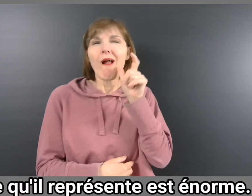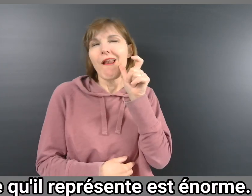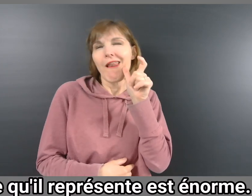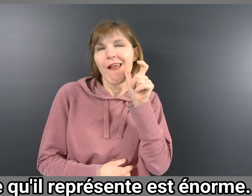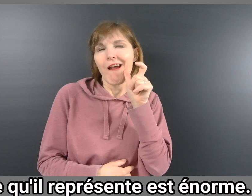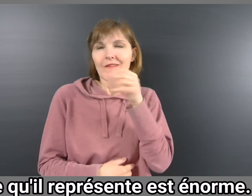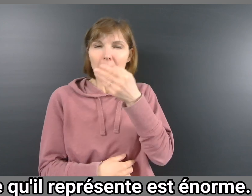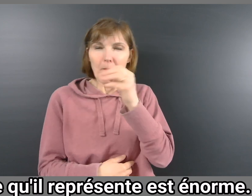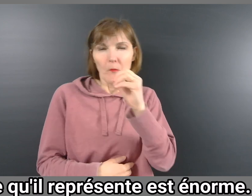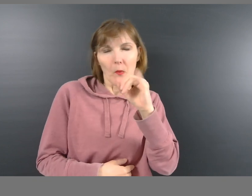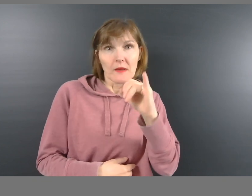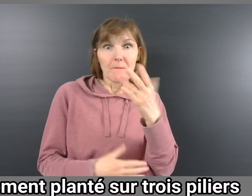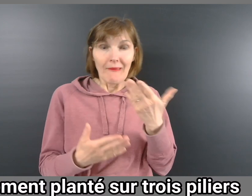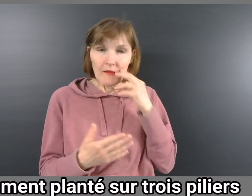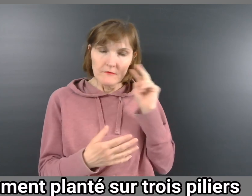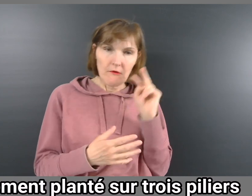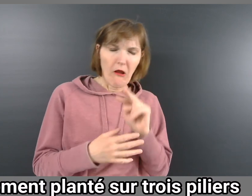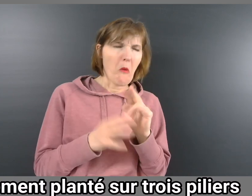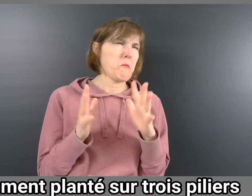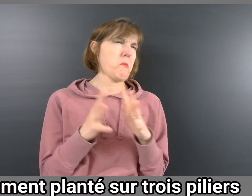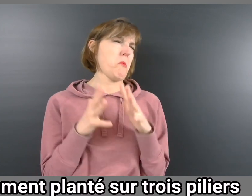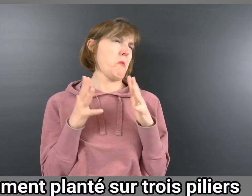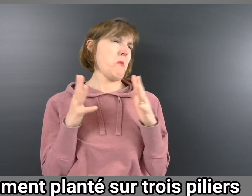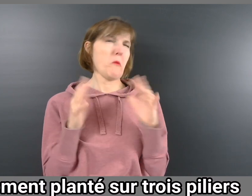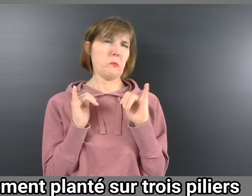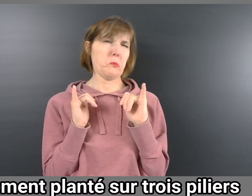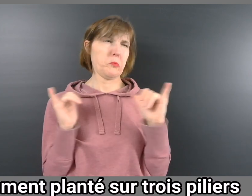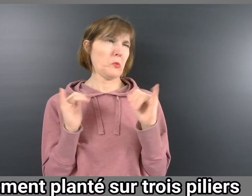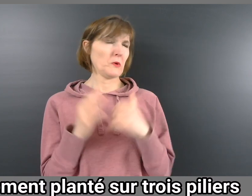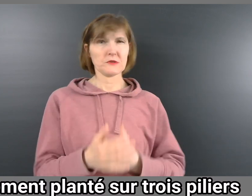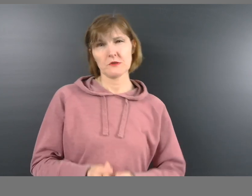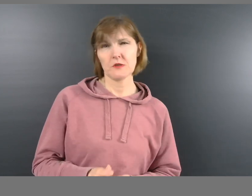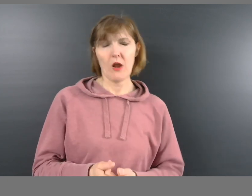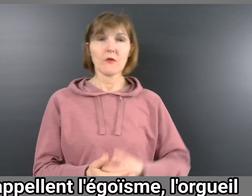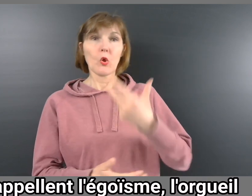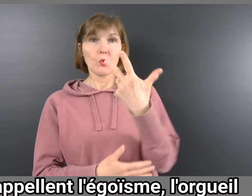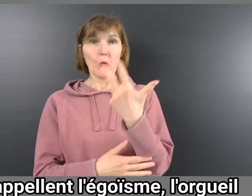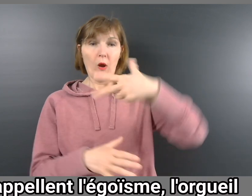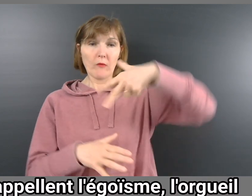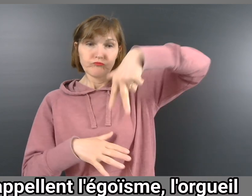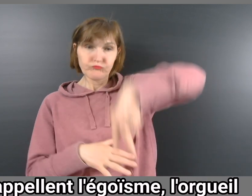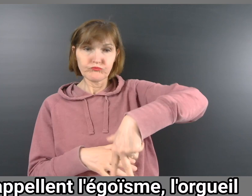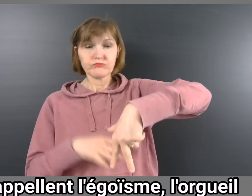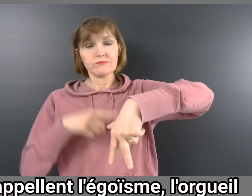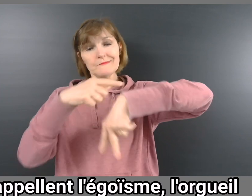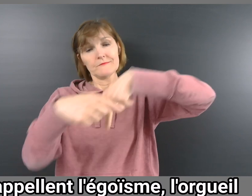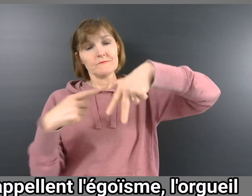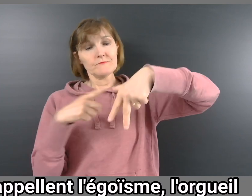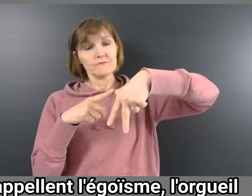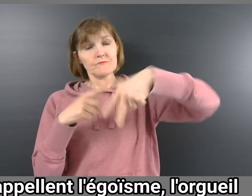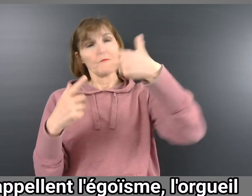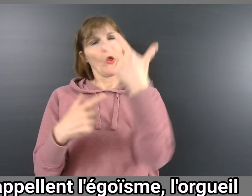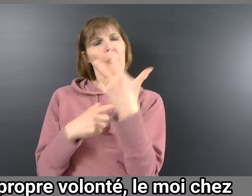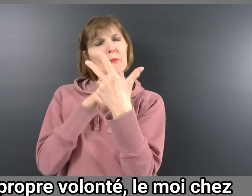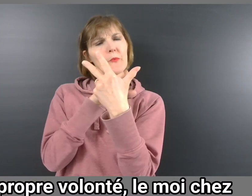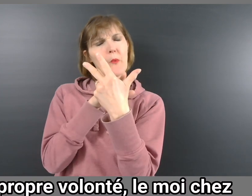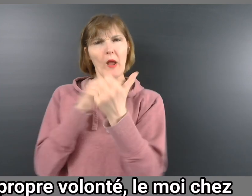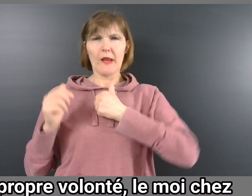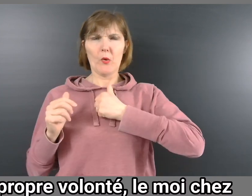est énorme, solidement planté sur trois piliers qui s'appellent l'égoïsme, l'orgueil et la propre